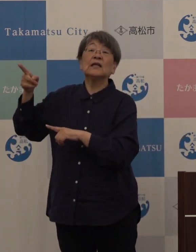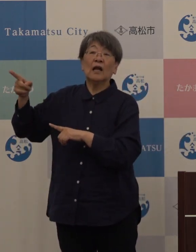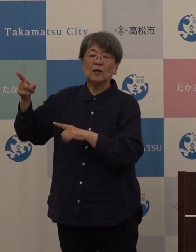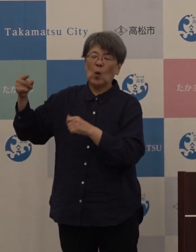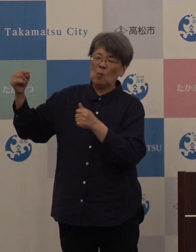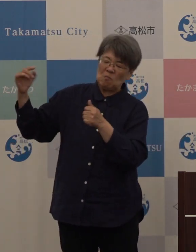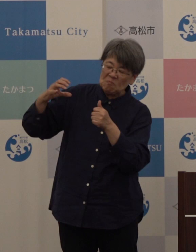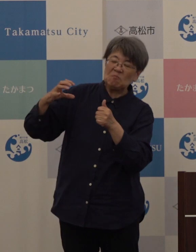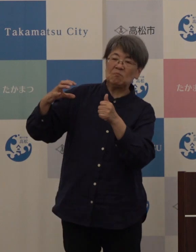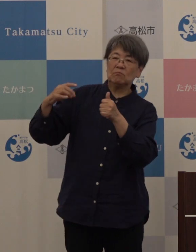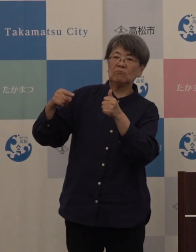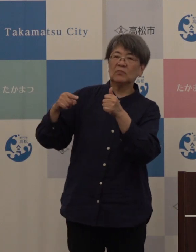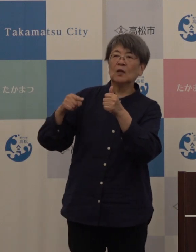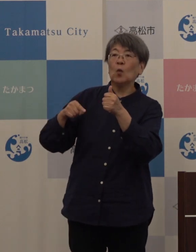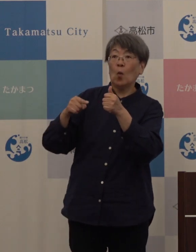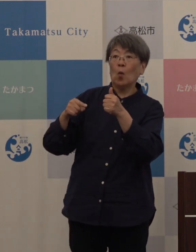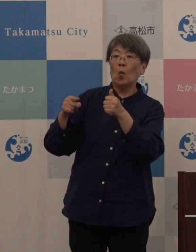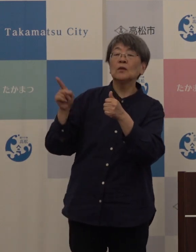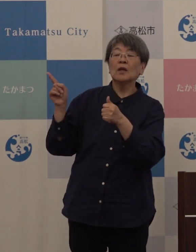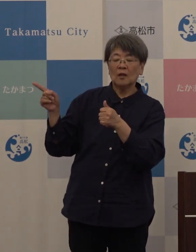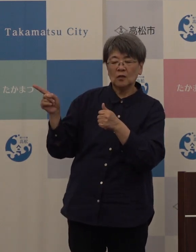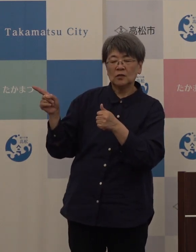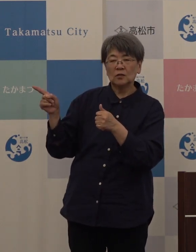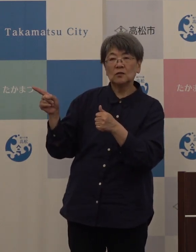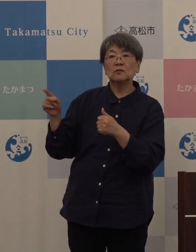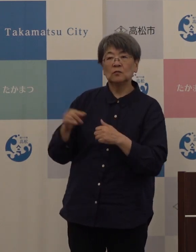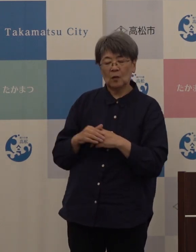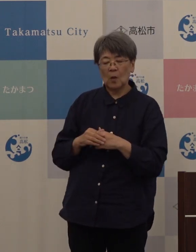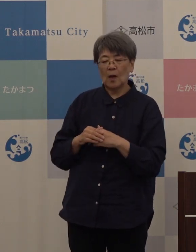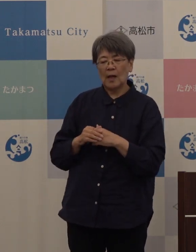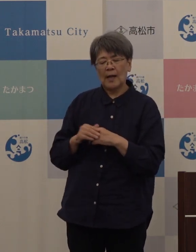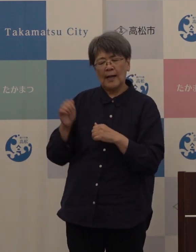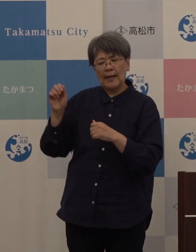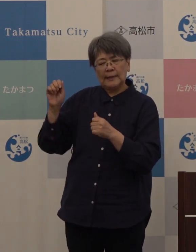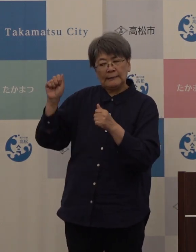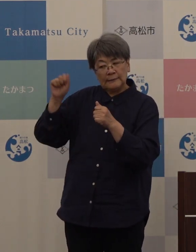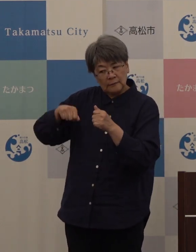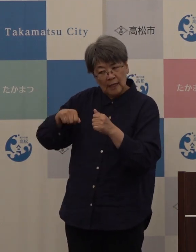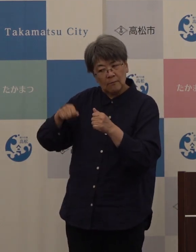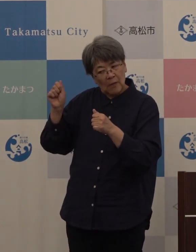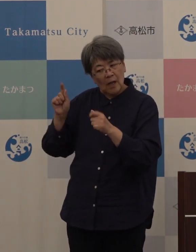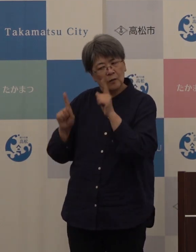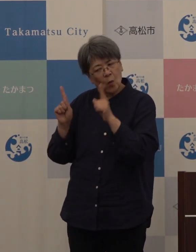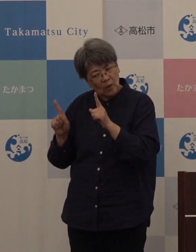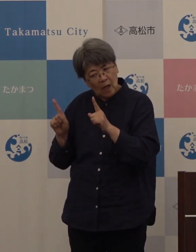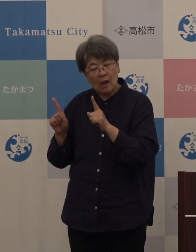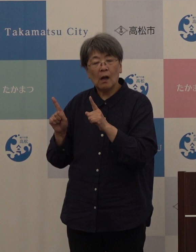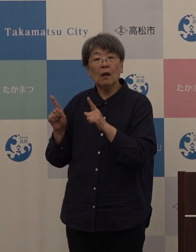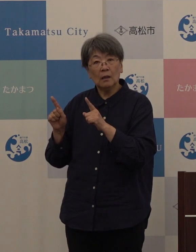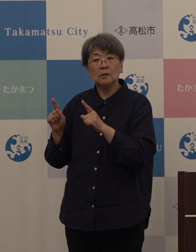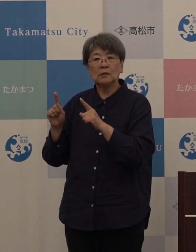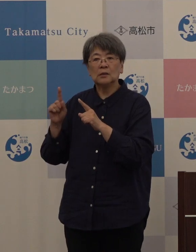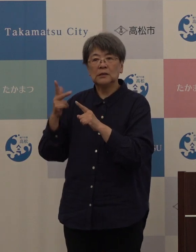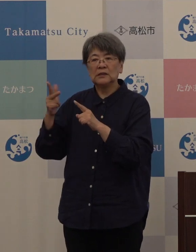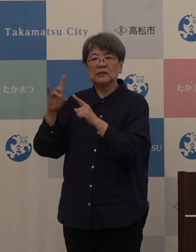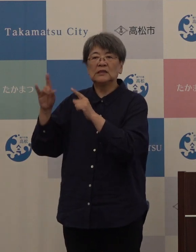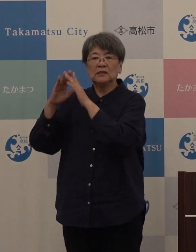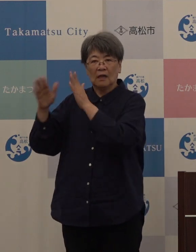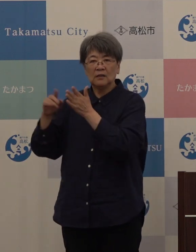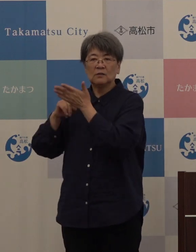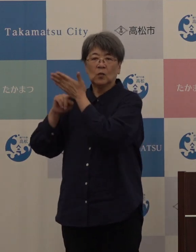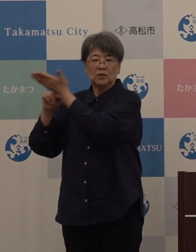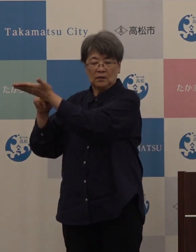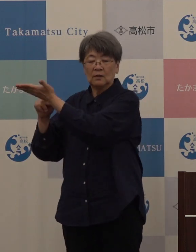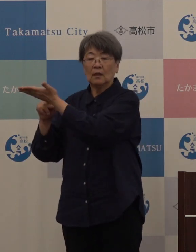動であるということでございますので、その辺の認定判断を市議会の方に申し出たということでございます